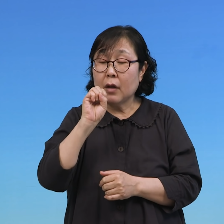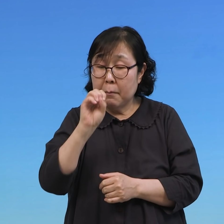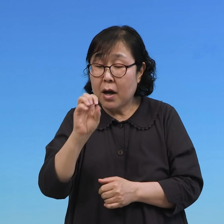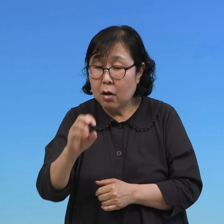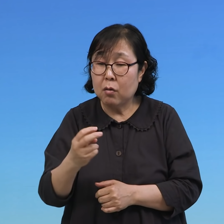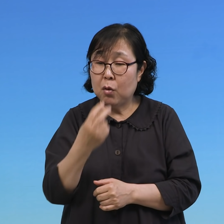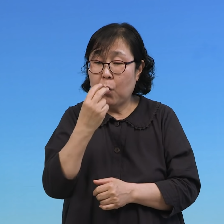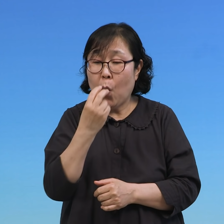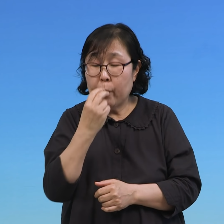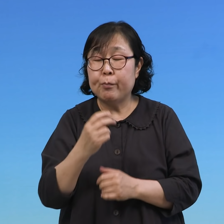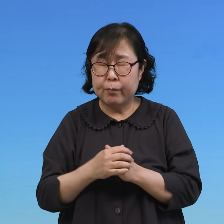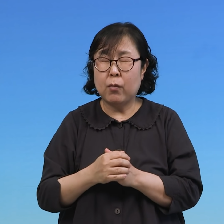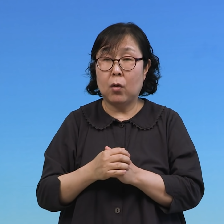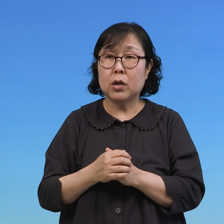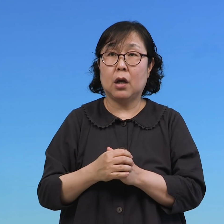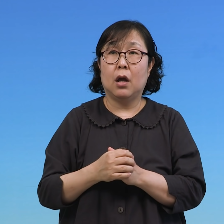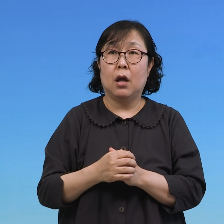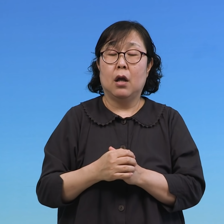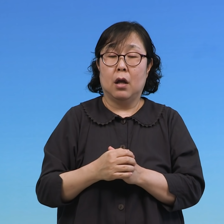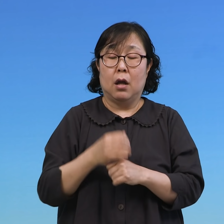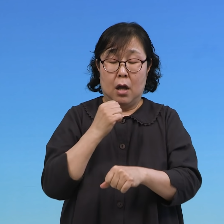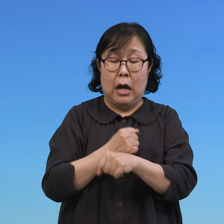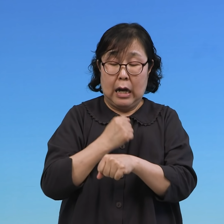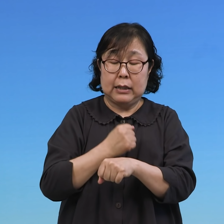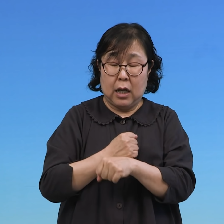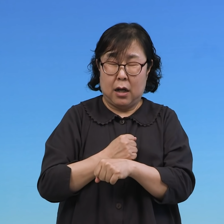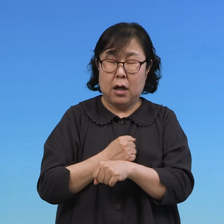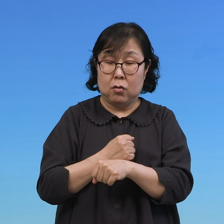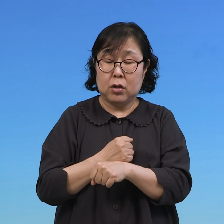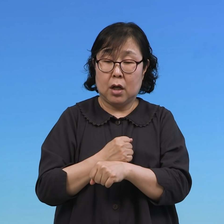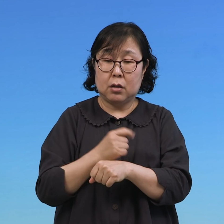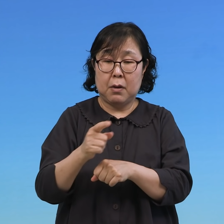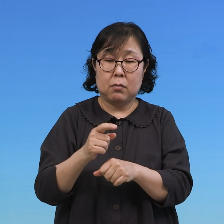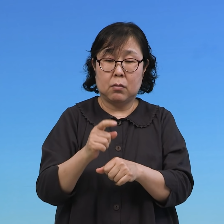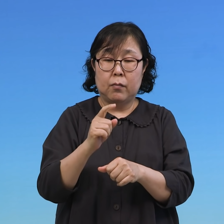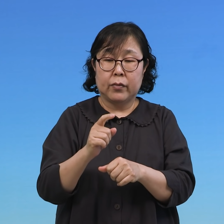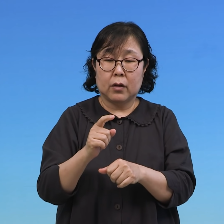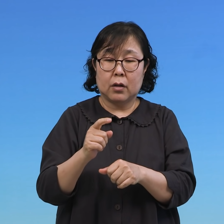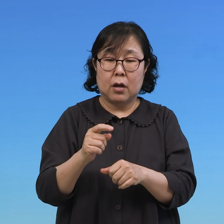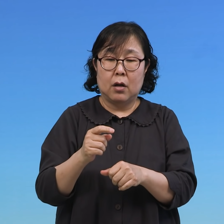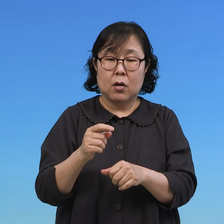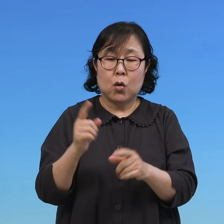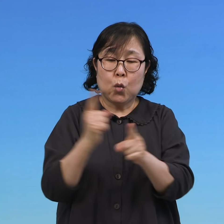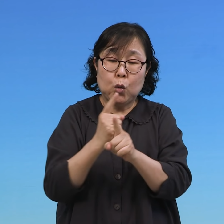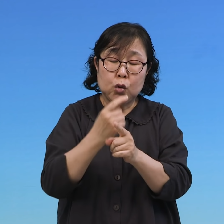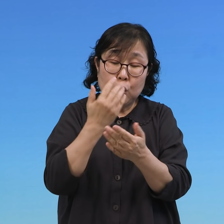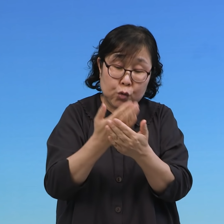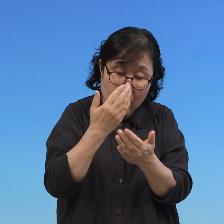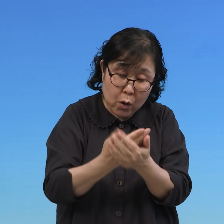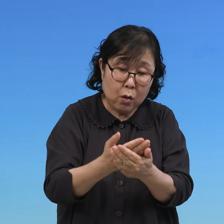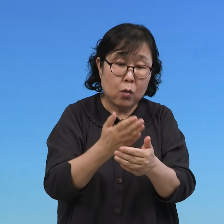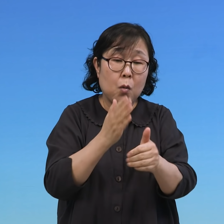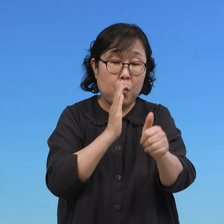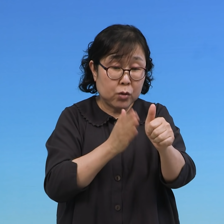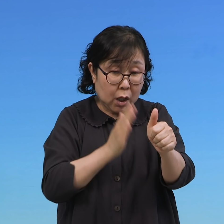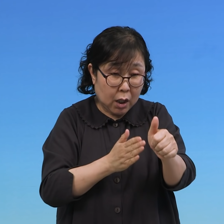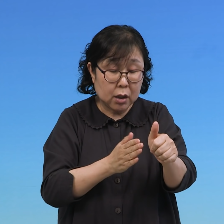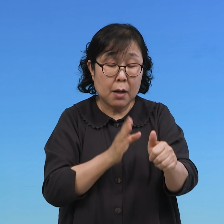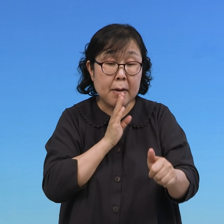가서 또 말하고 또 뭐 보험도 다 호텔이 드러났을 텐데 수리해 주는 게 정상이라는 생각이